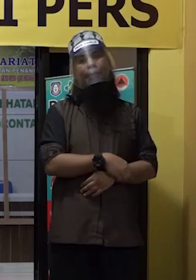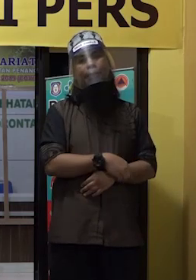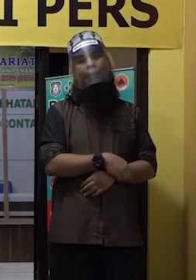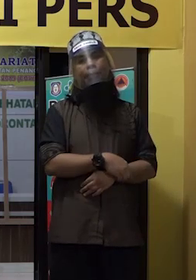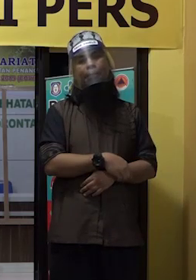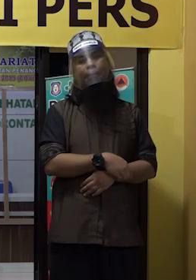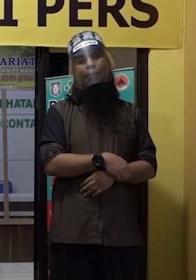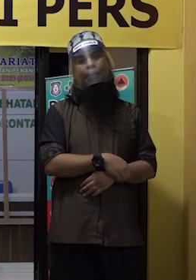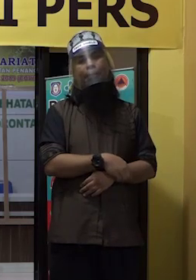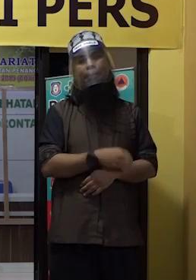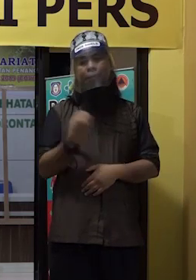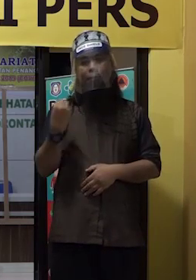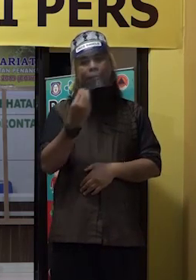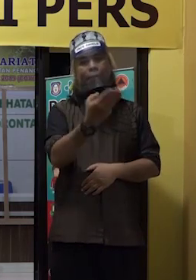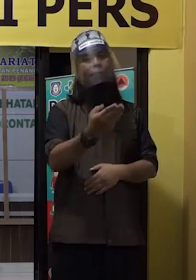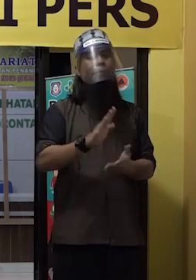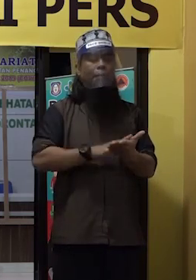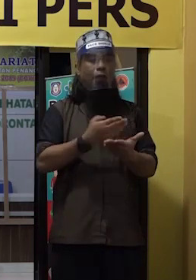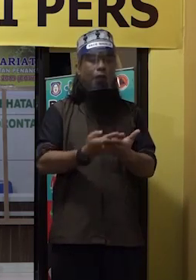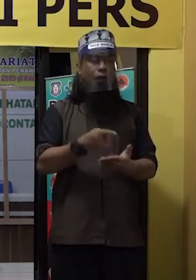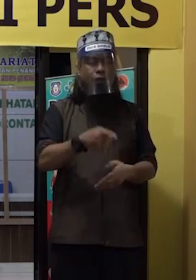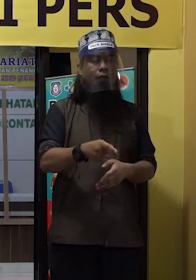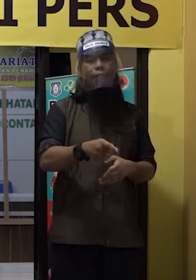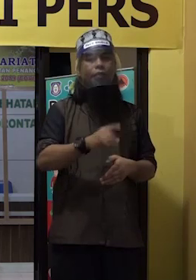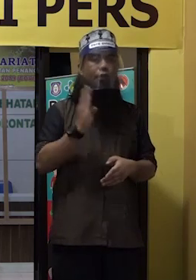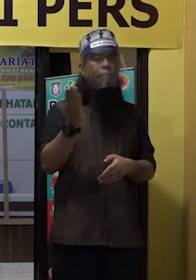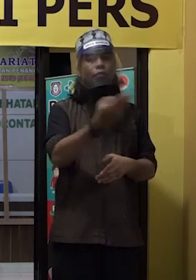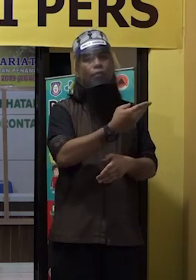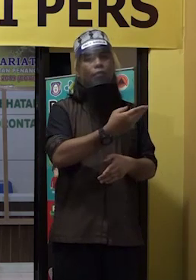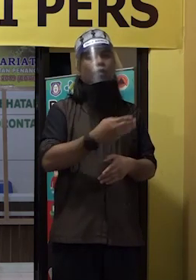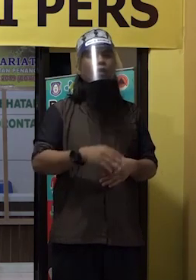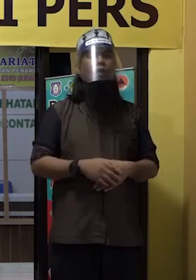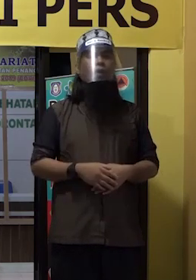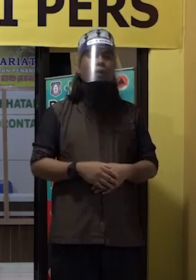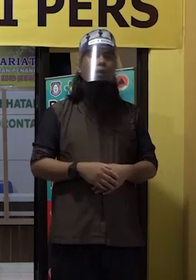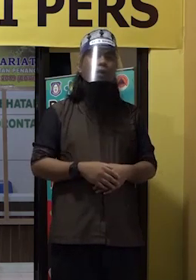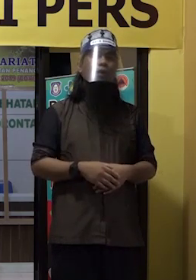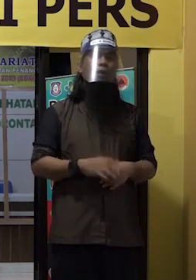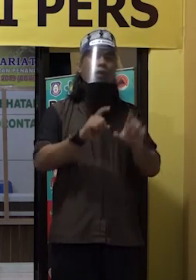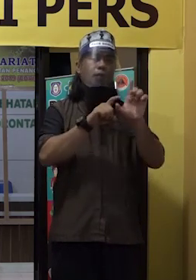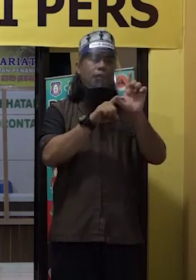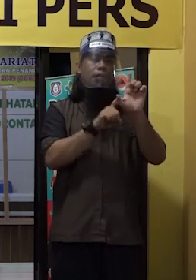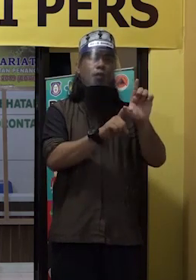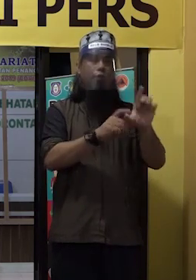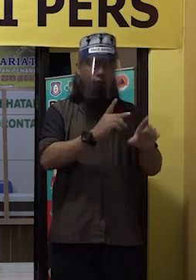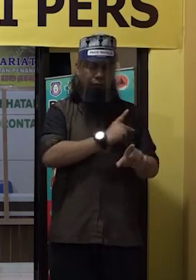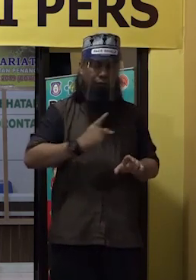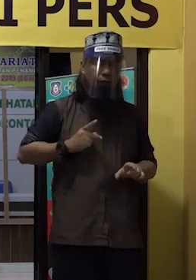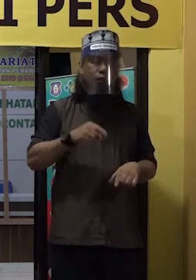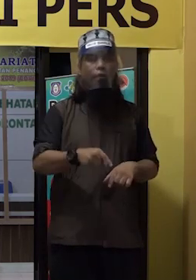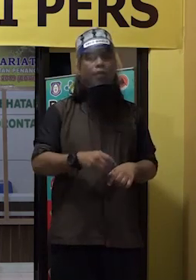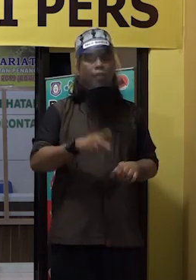gejala ringan. Jadi kalau dia menerapkan pola hidup bersih dan sehat atau protokol kesehatan ini dengan